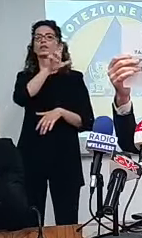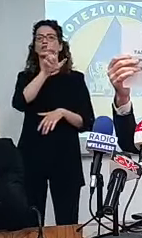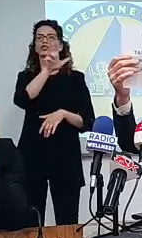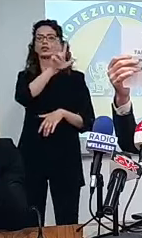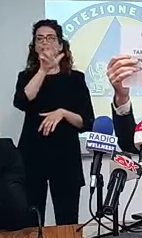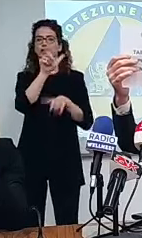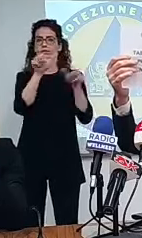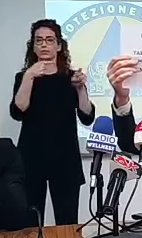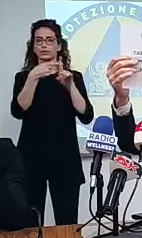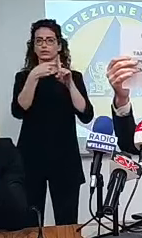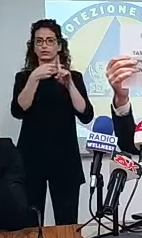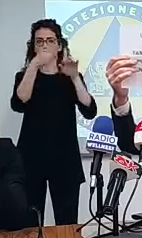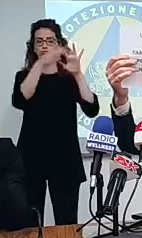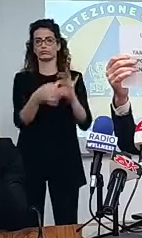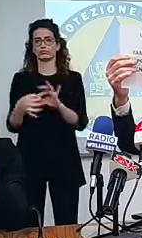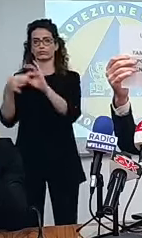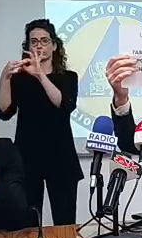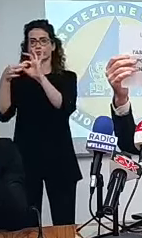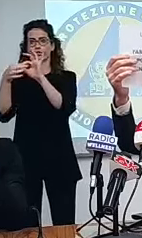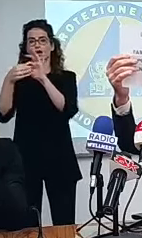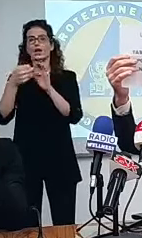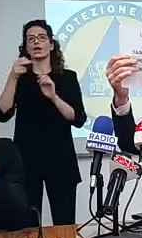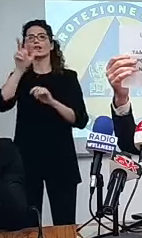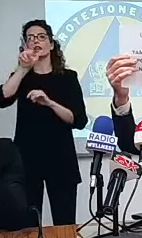333 positivi hanno dato vita a